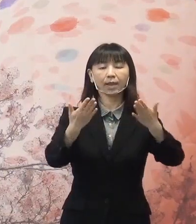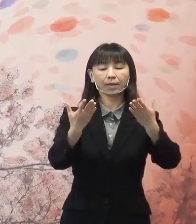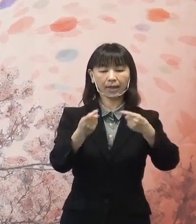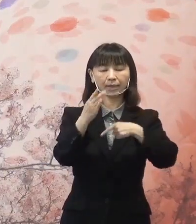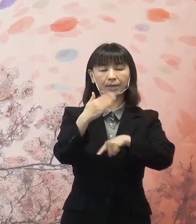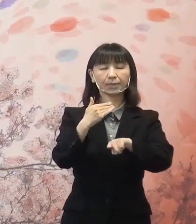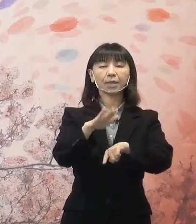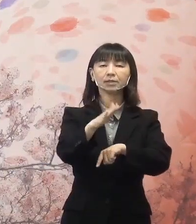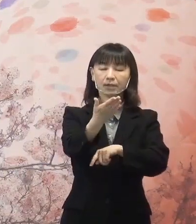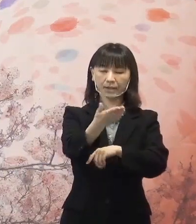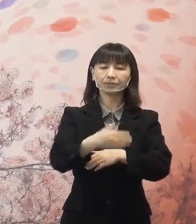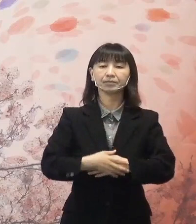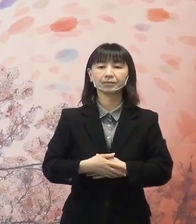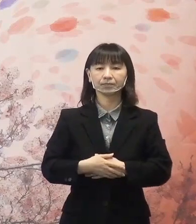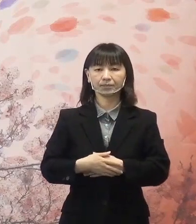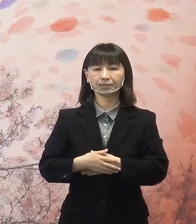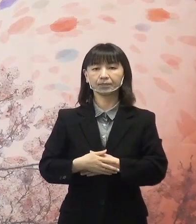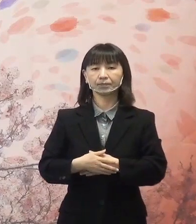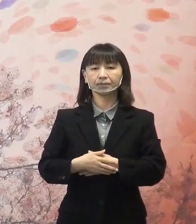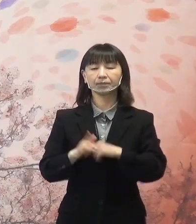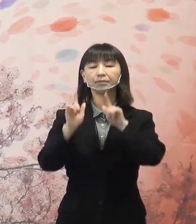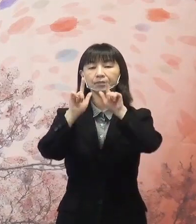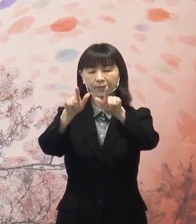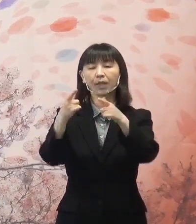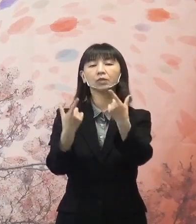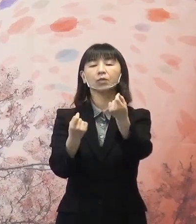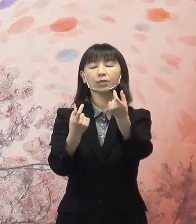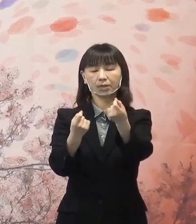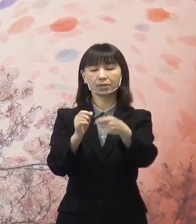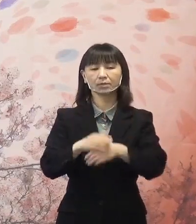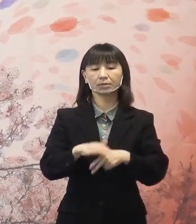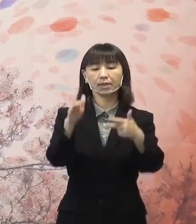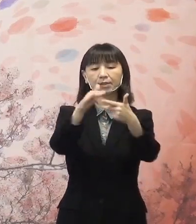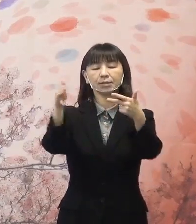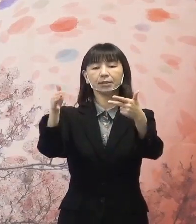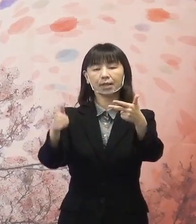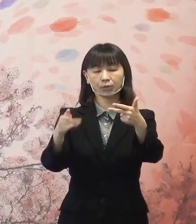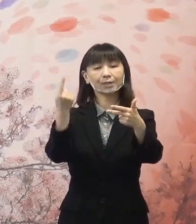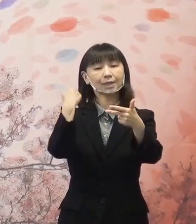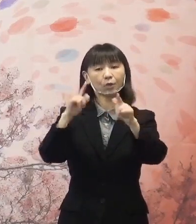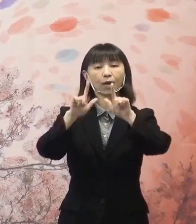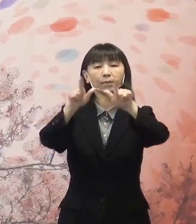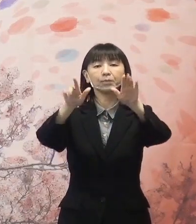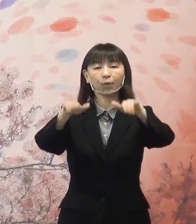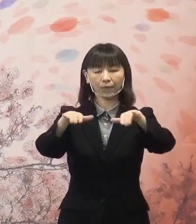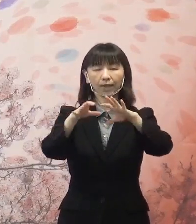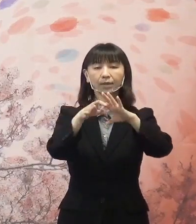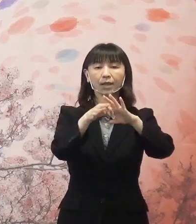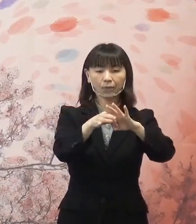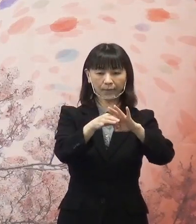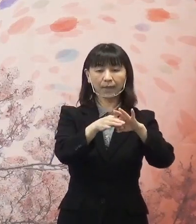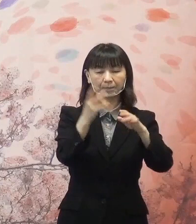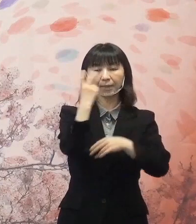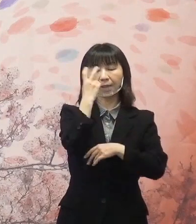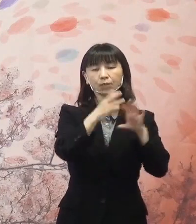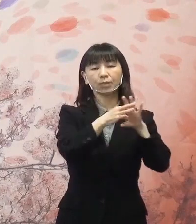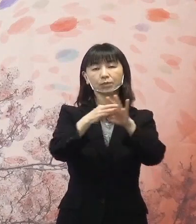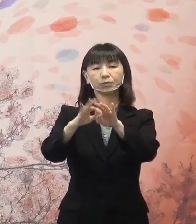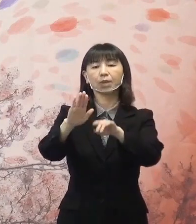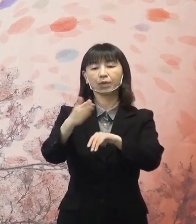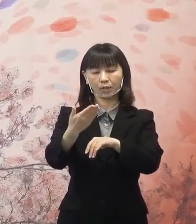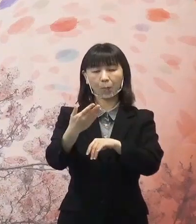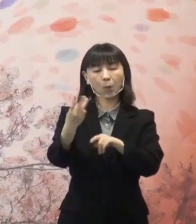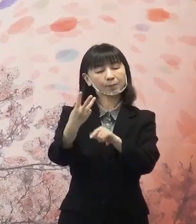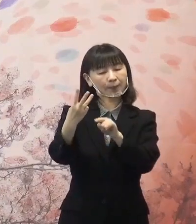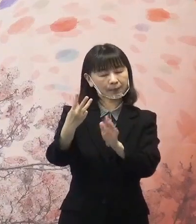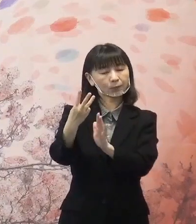か。 はい、長野さんのおっしゃる通りで結構です。施設の、はい、昨日発表ですので、検査は続けてますが、まだ3件程度検